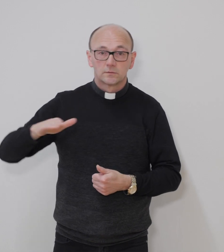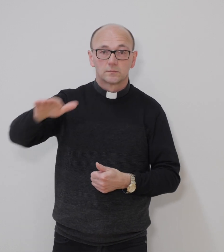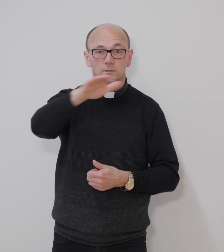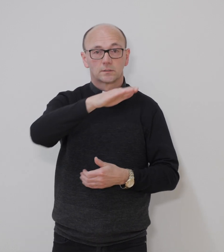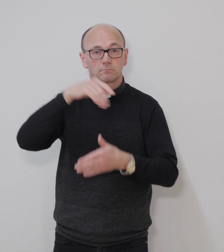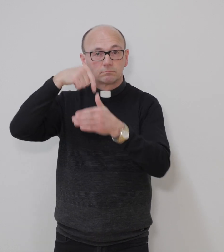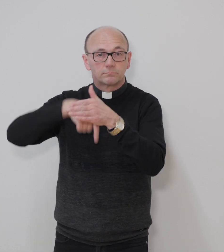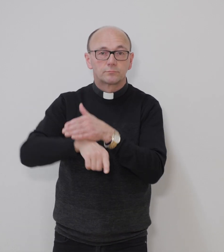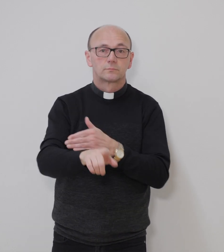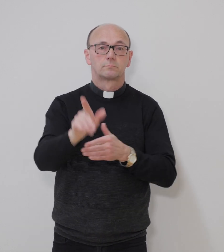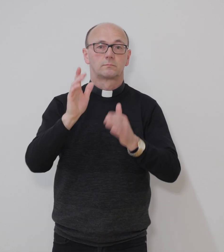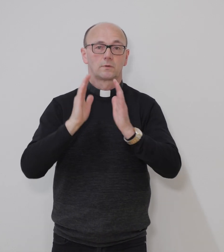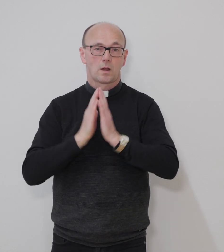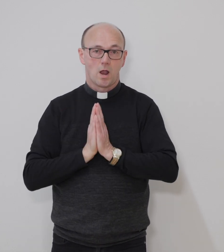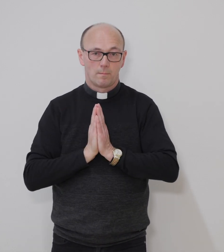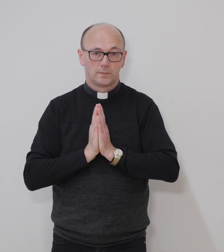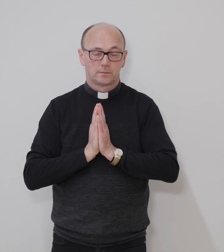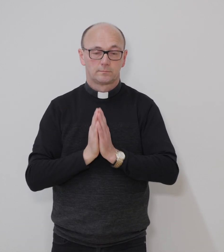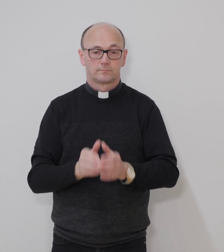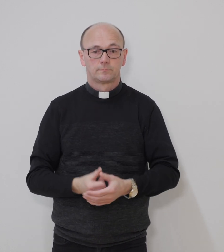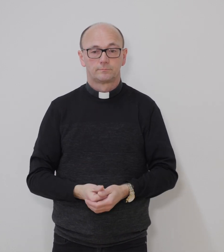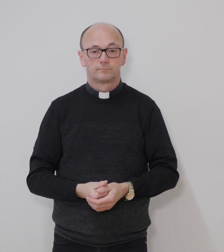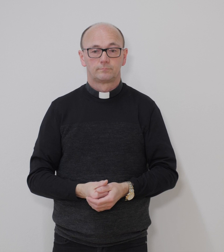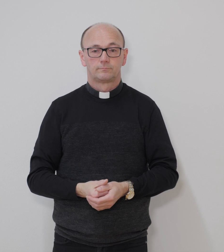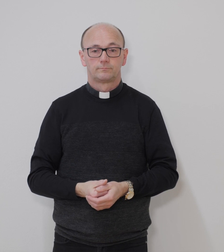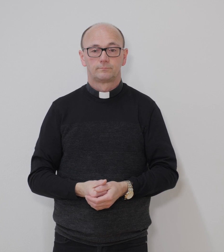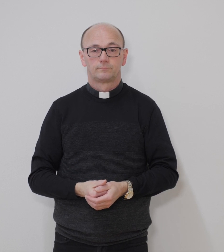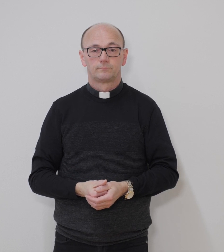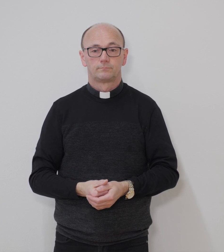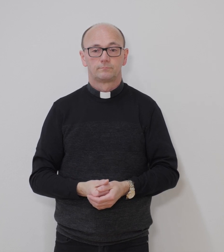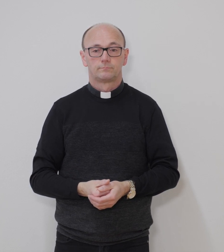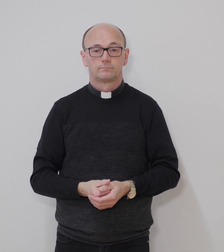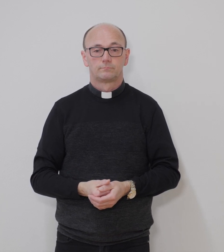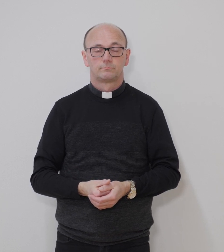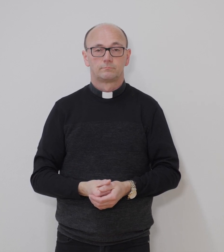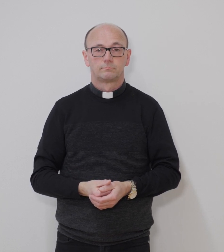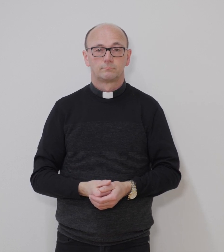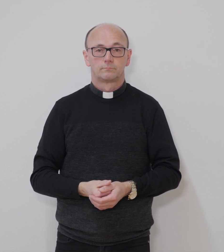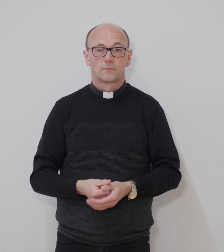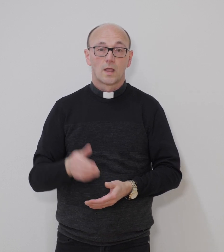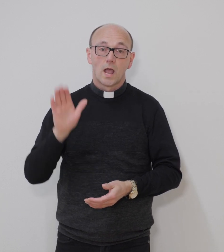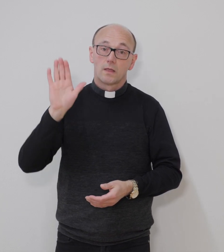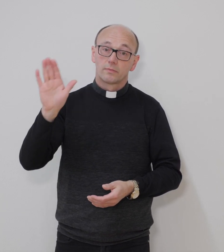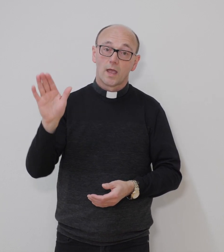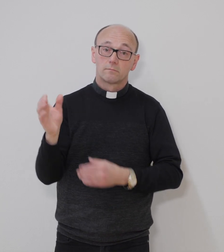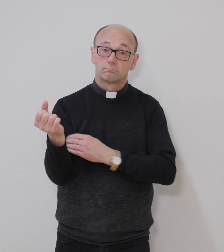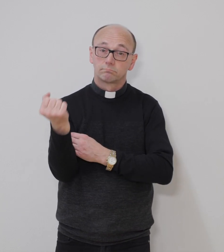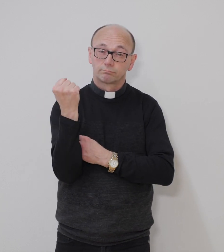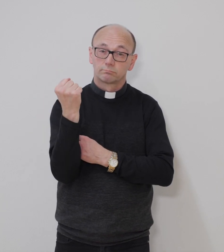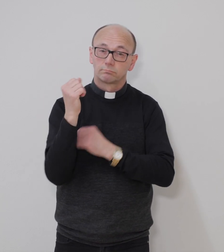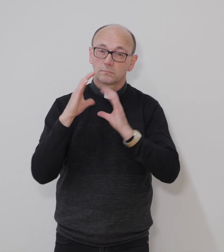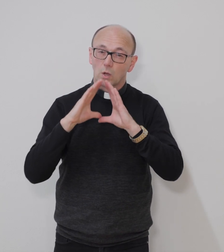Die Kraft verlässt dich, du fällst nieder. Zum